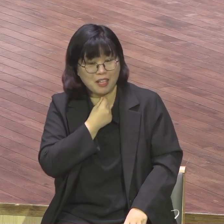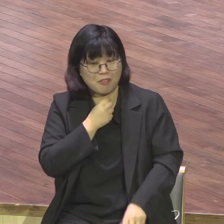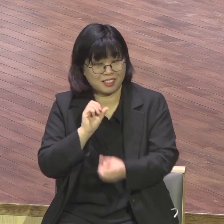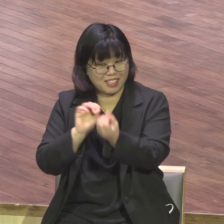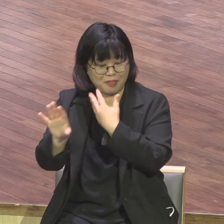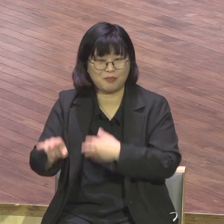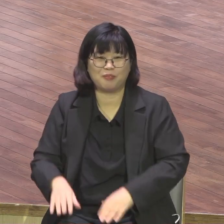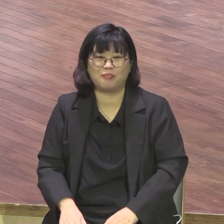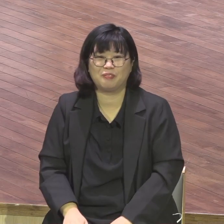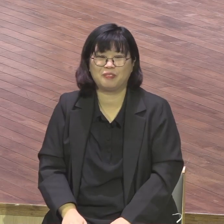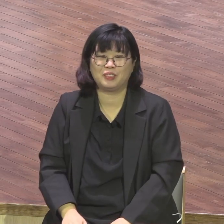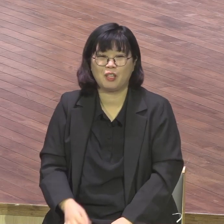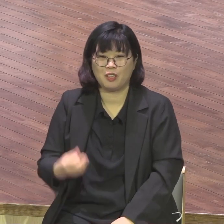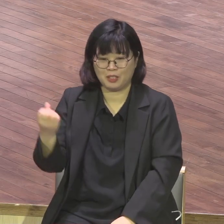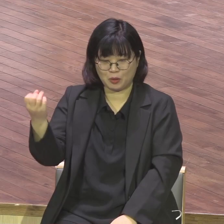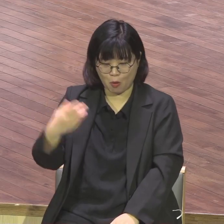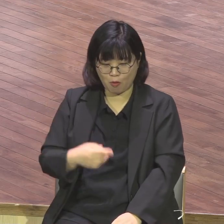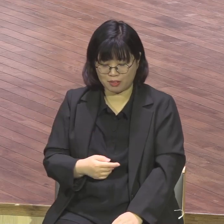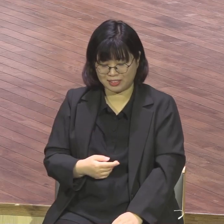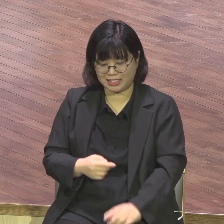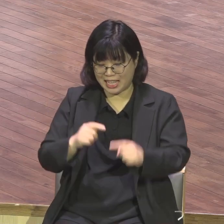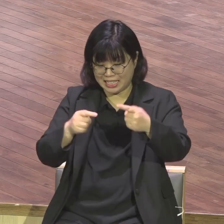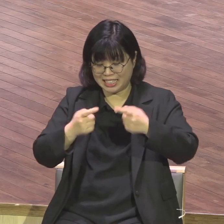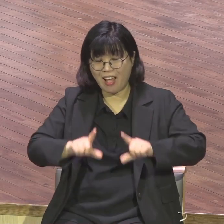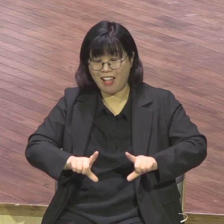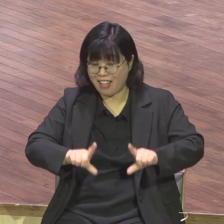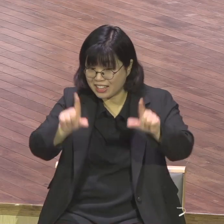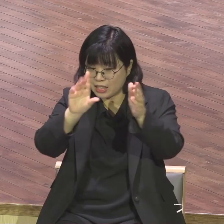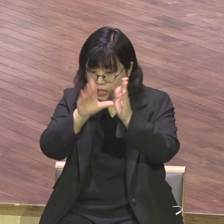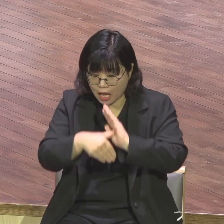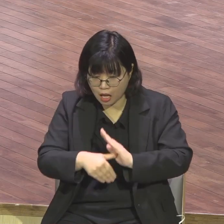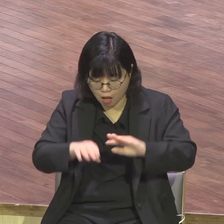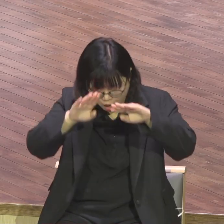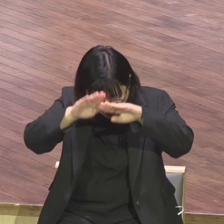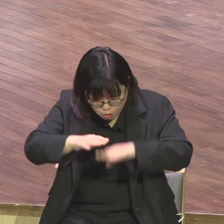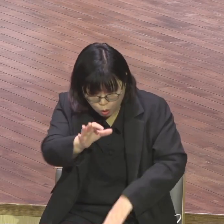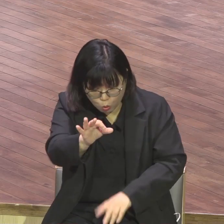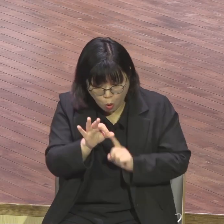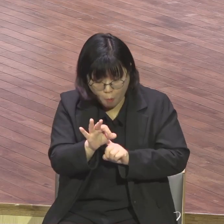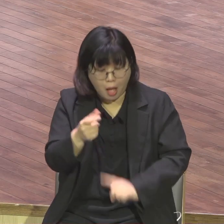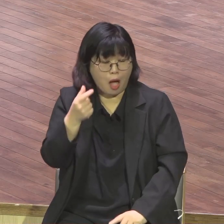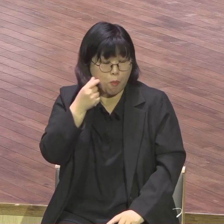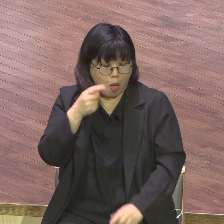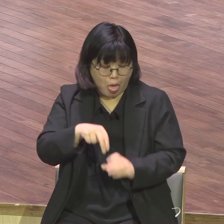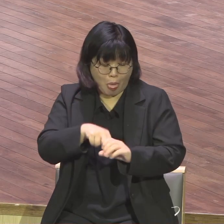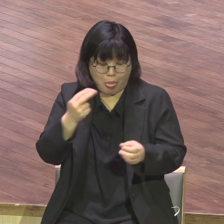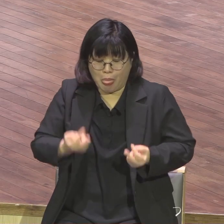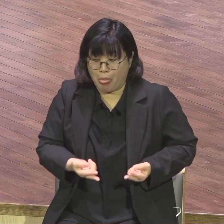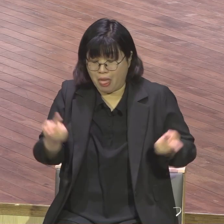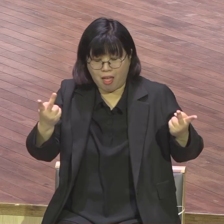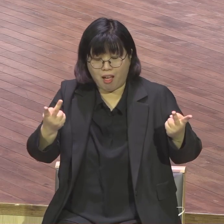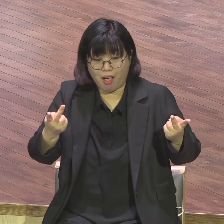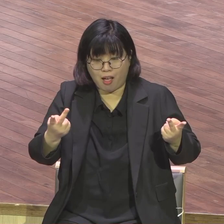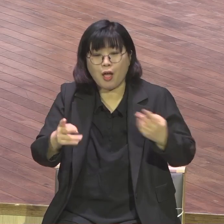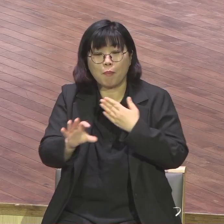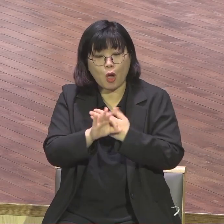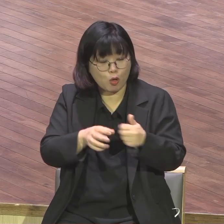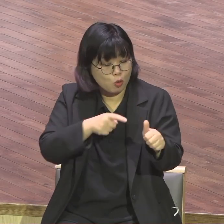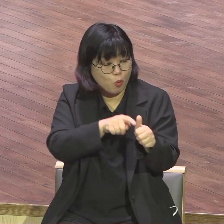사람을 뭐라고 하는지 아세요? 한 푼도 이 설이 된데 용돈을 못